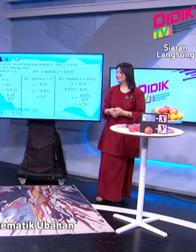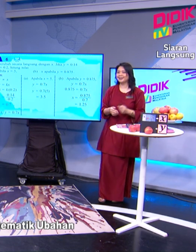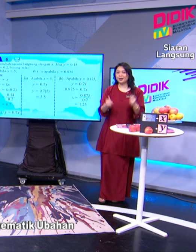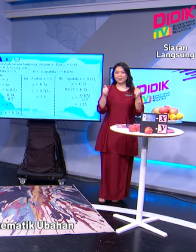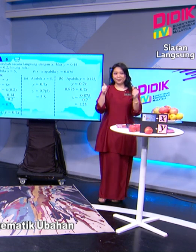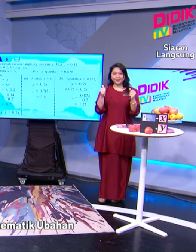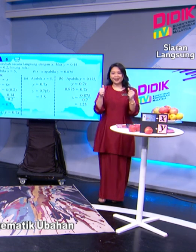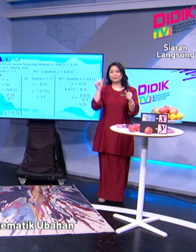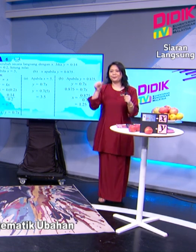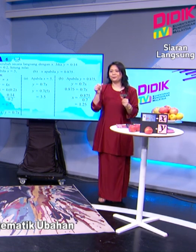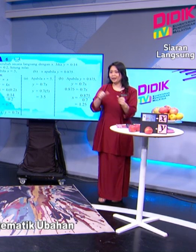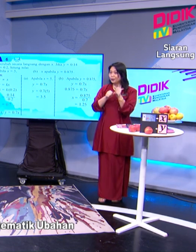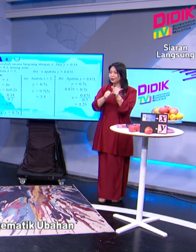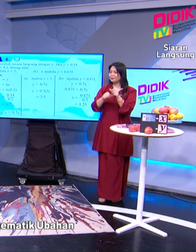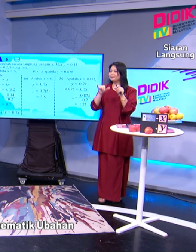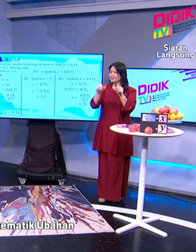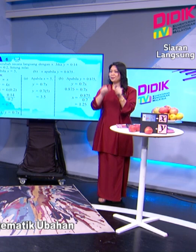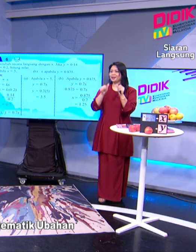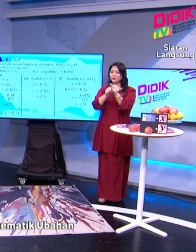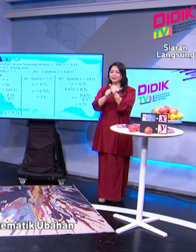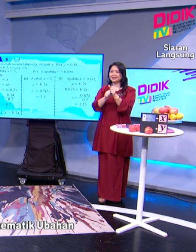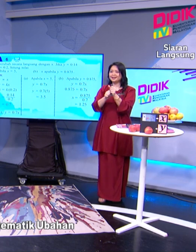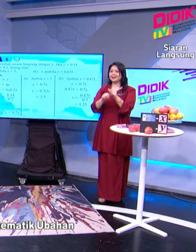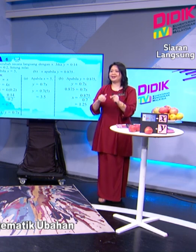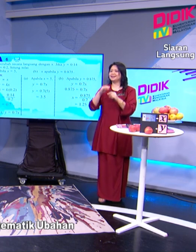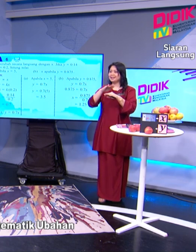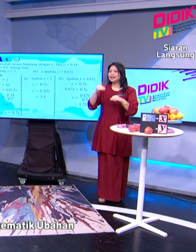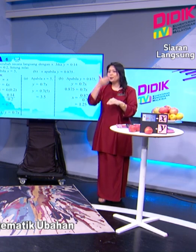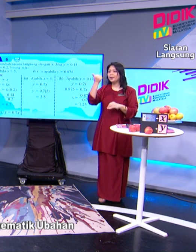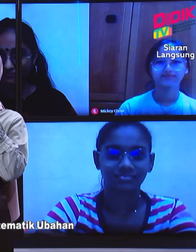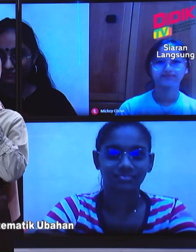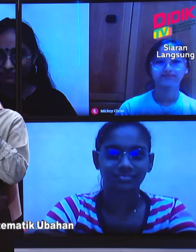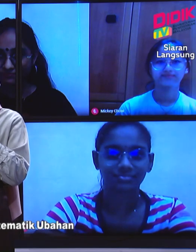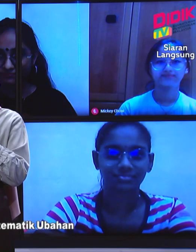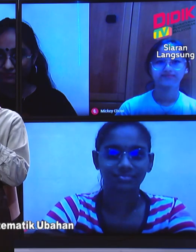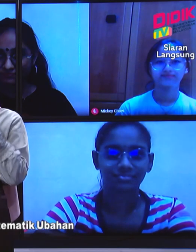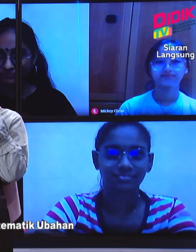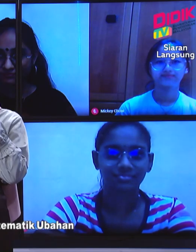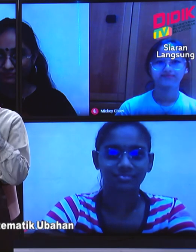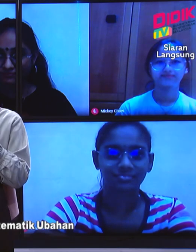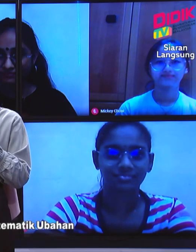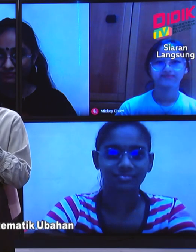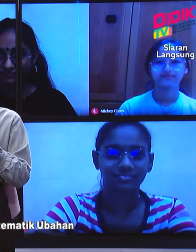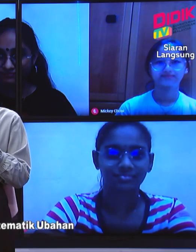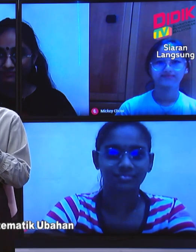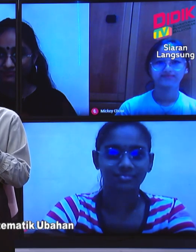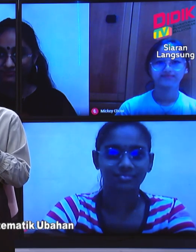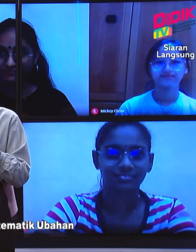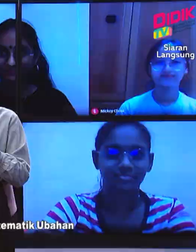hai oke oke oke ikut Masih berikut request jangan lupa sebab selalunya murai Cikgu dia Sampai